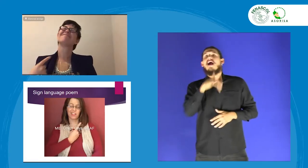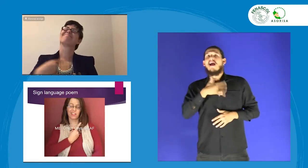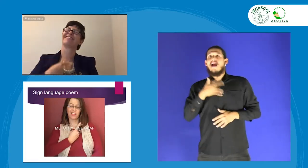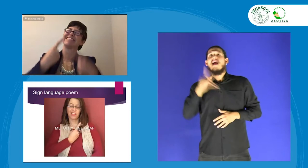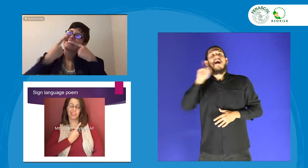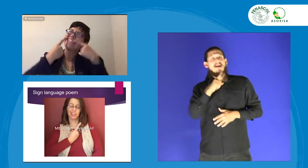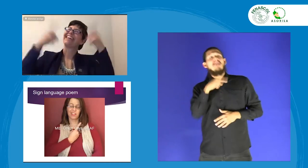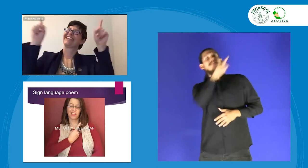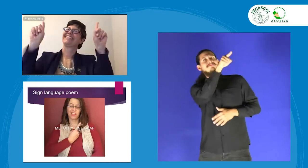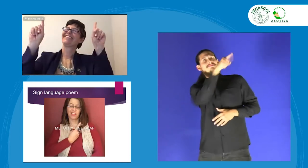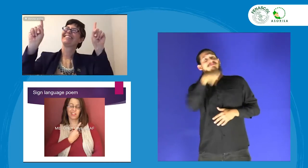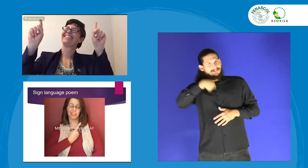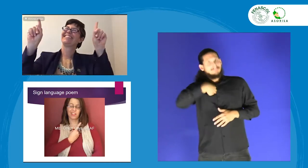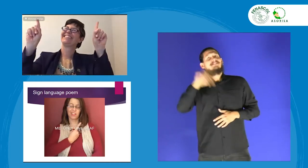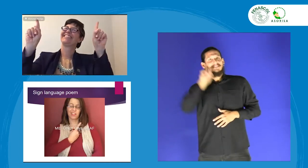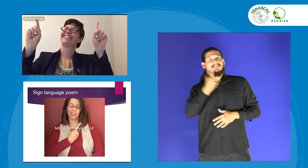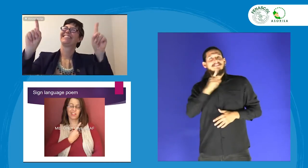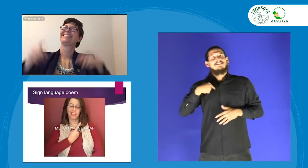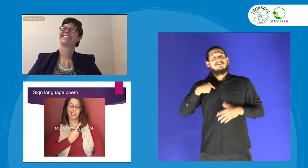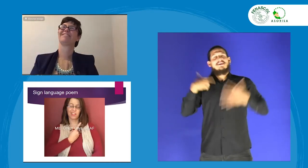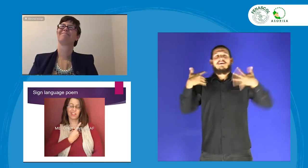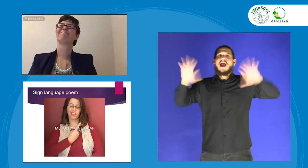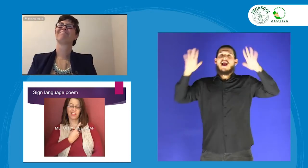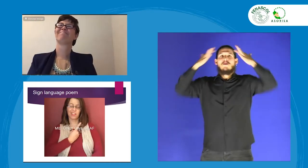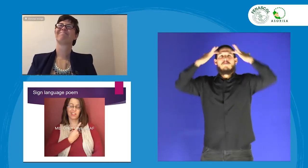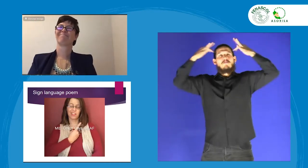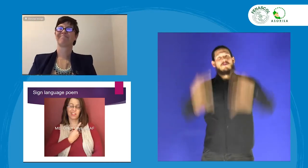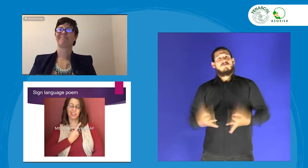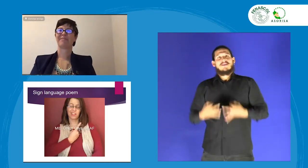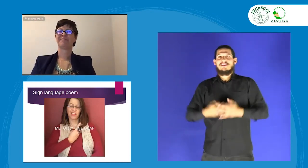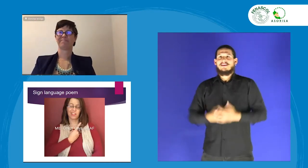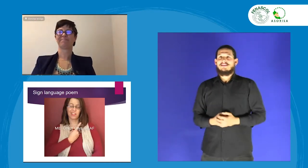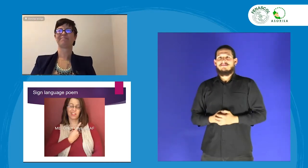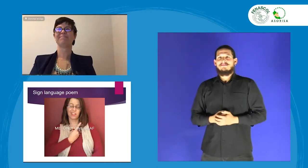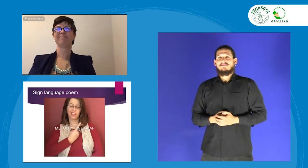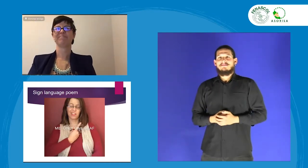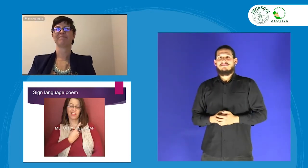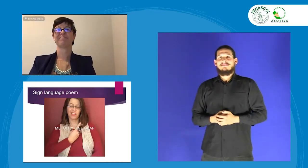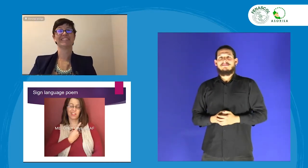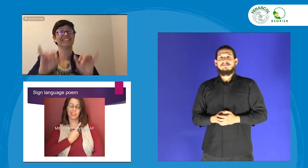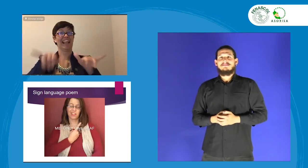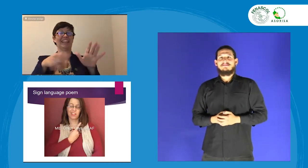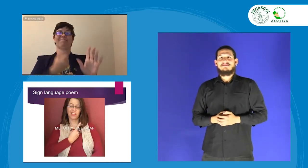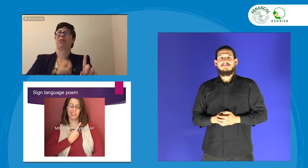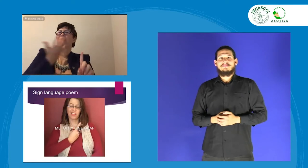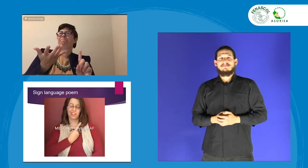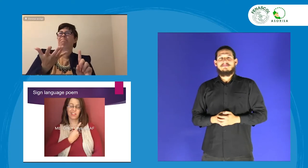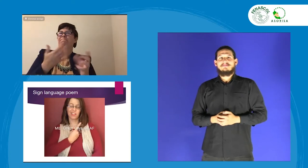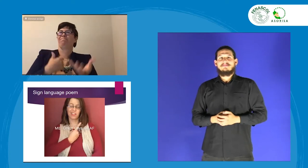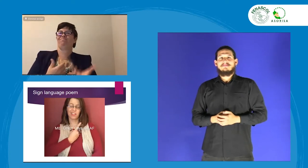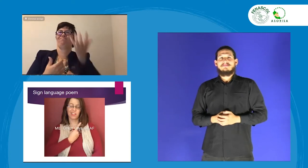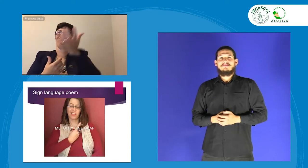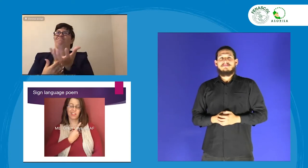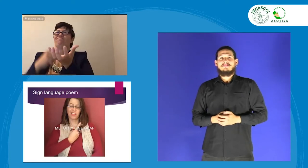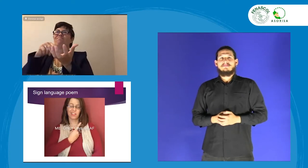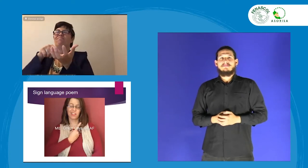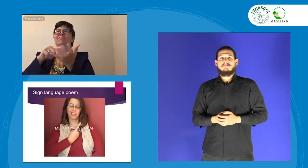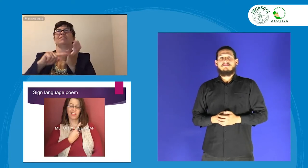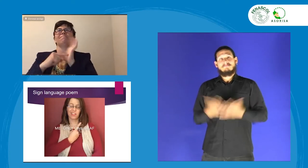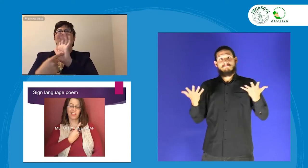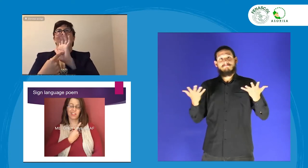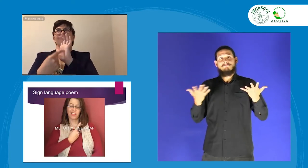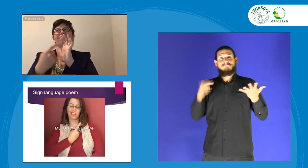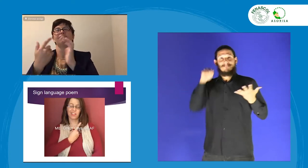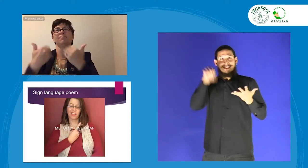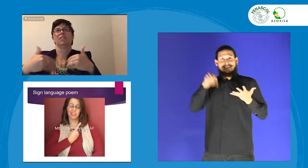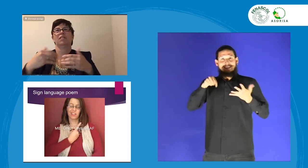Sí, así es. Soy una persona sorda y puedo tener éxito. ¿Lo ven? Este poema viene